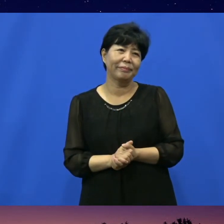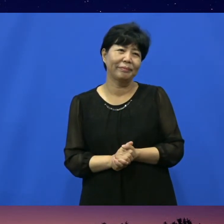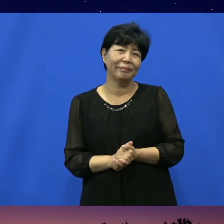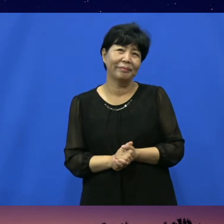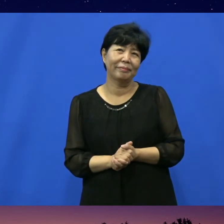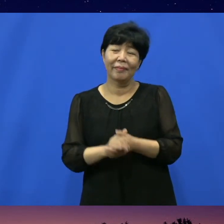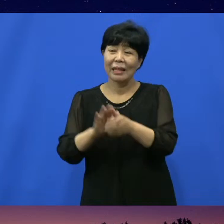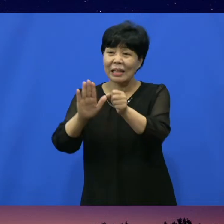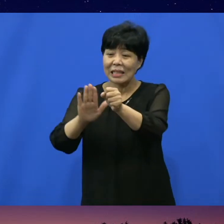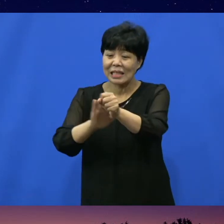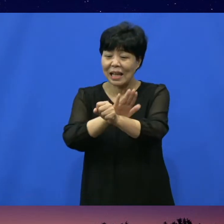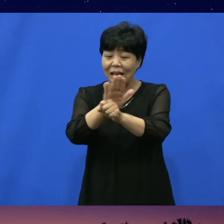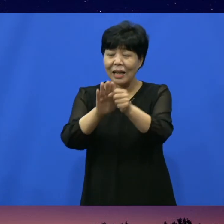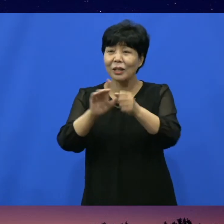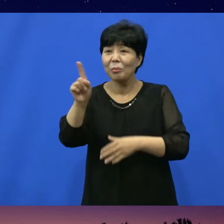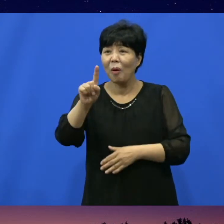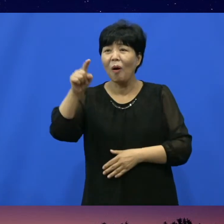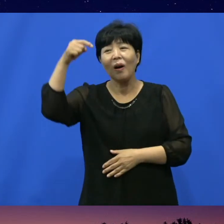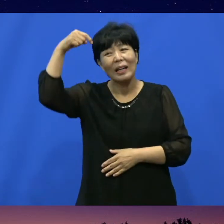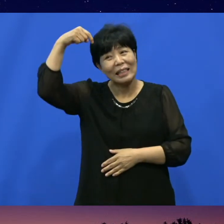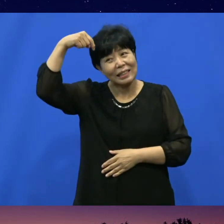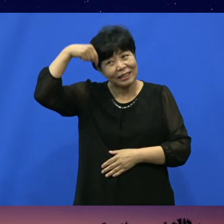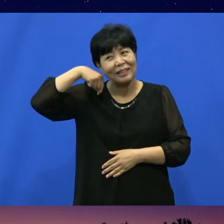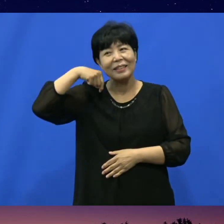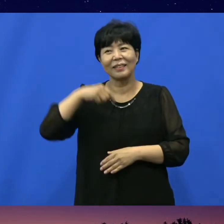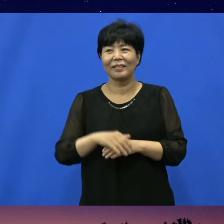사랑은 느끼는 거잖아요.